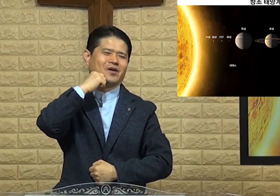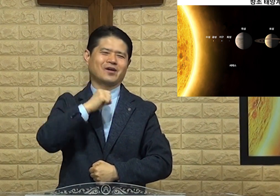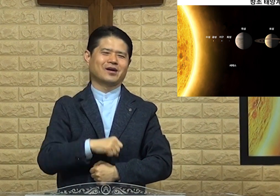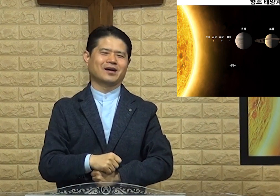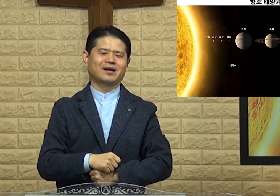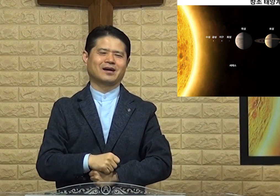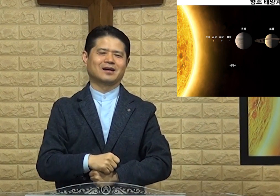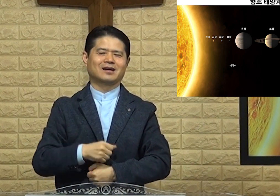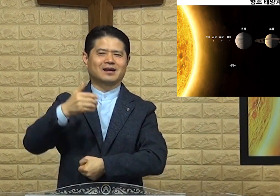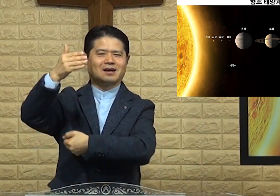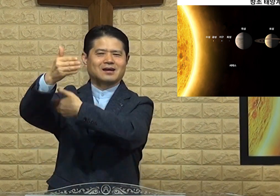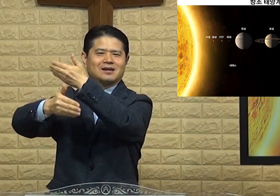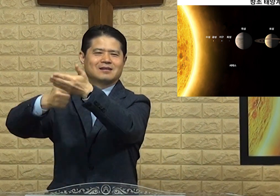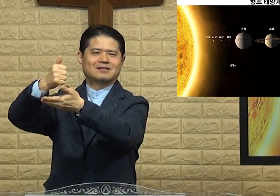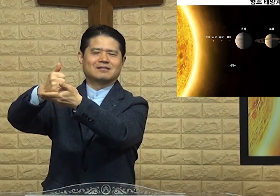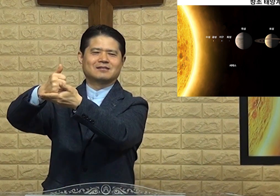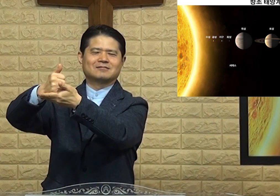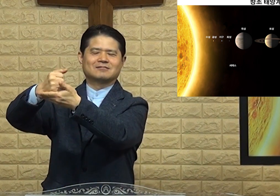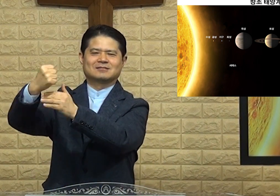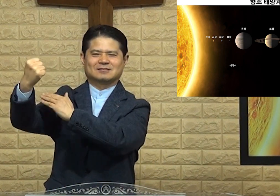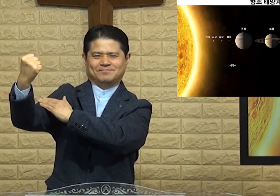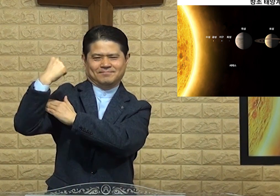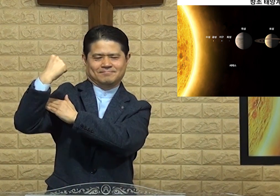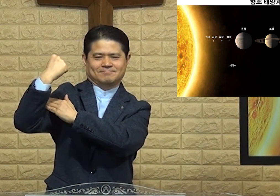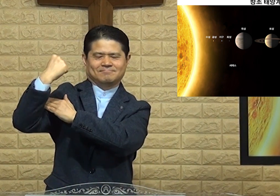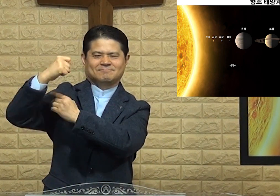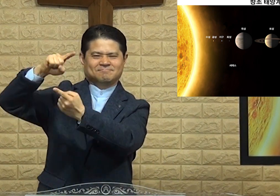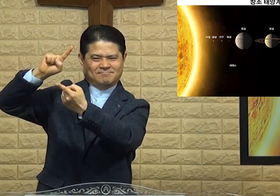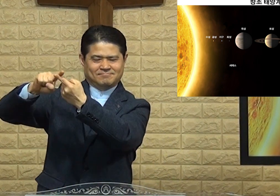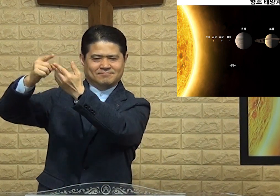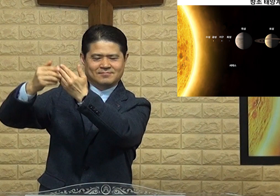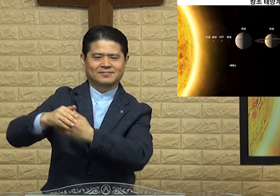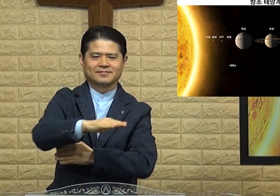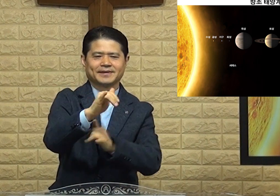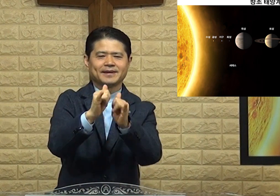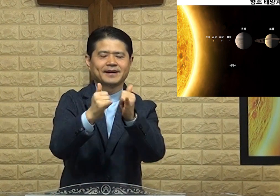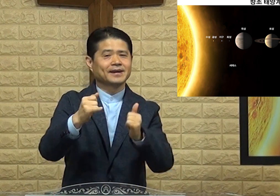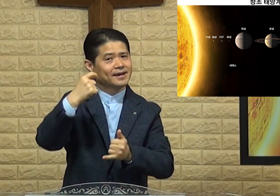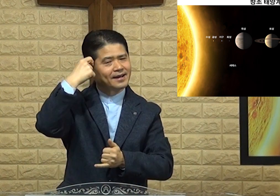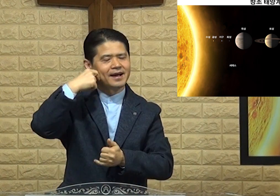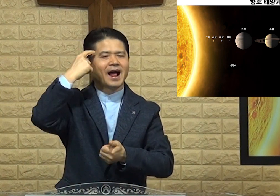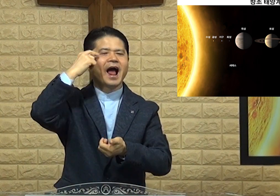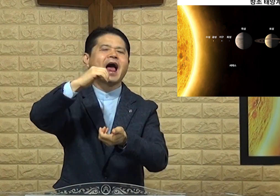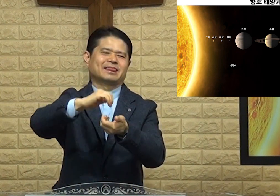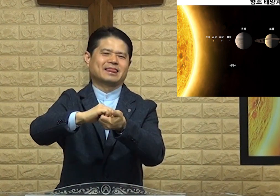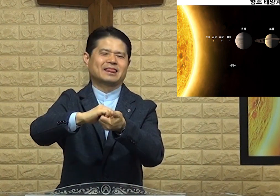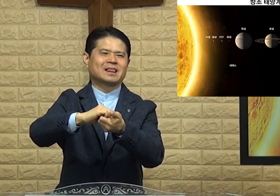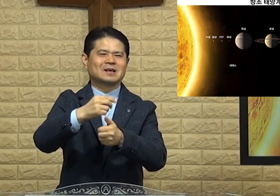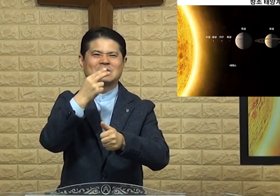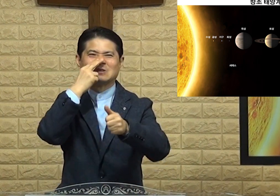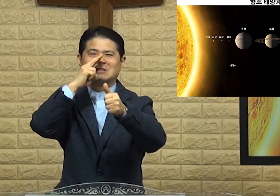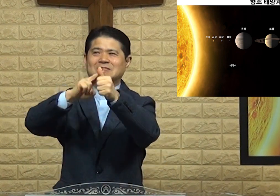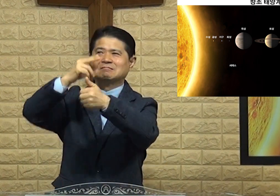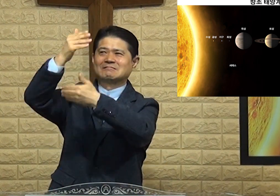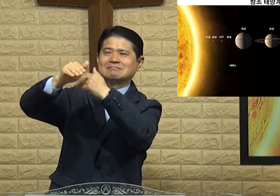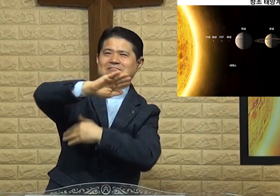수 있다고 생각하지만 그 부분은 어렵습니다. 아버지의 주권으로 우리가 인간의 생각에는 제한이